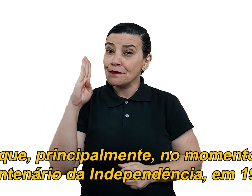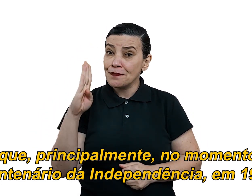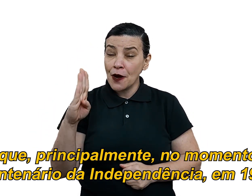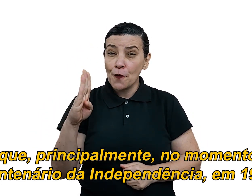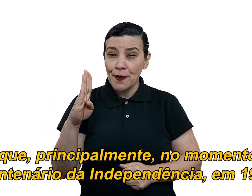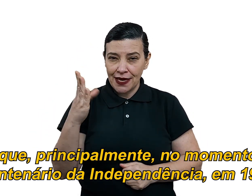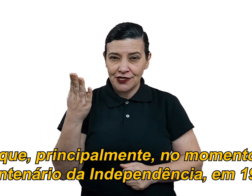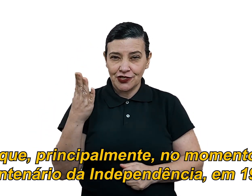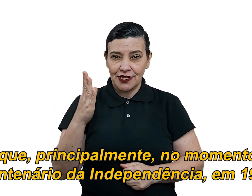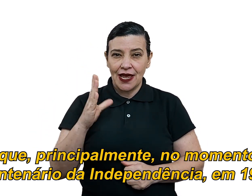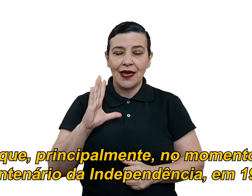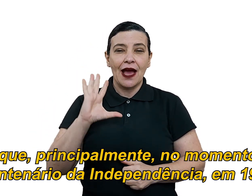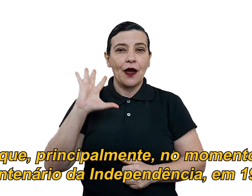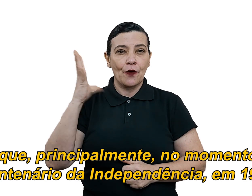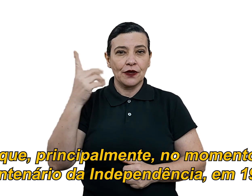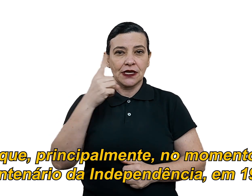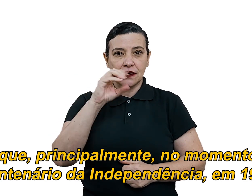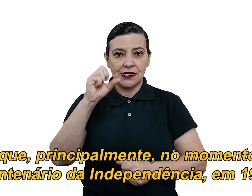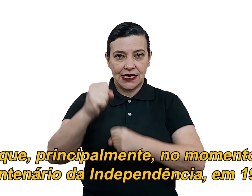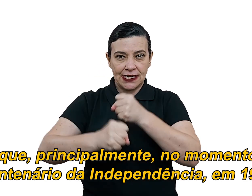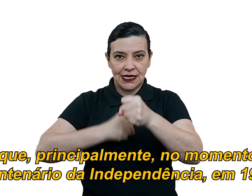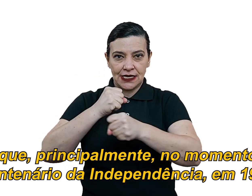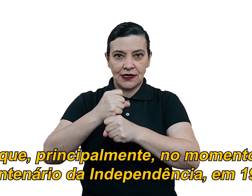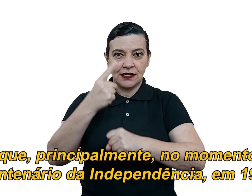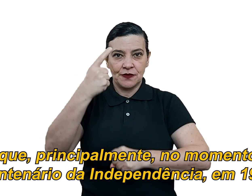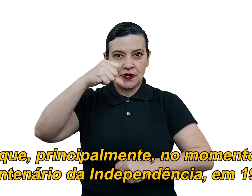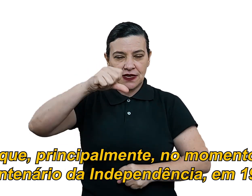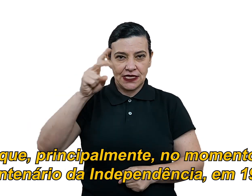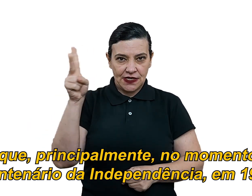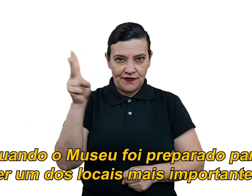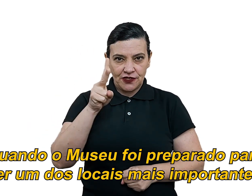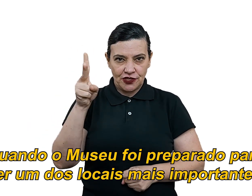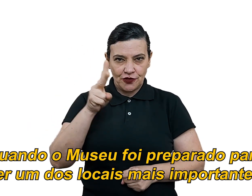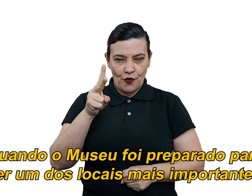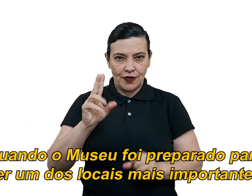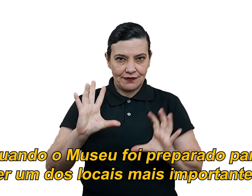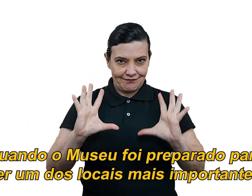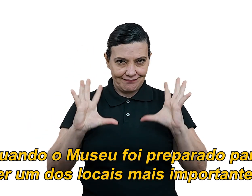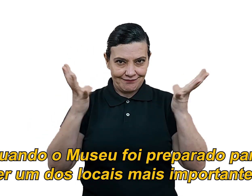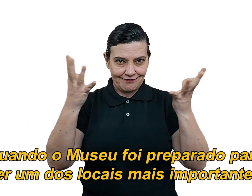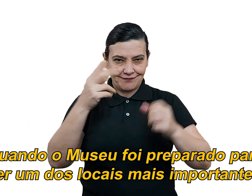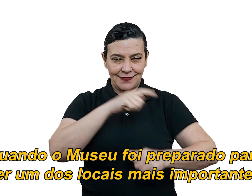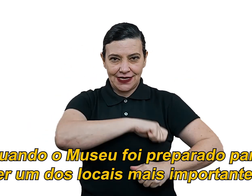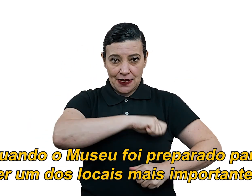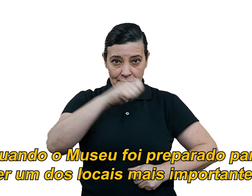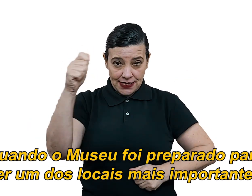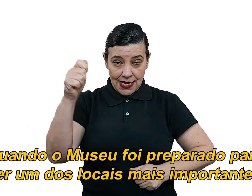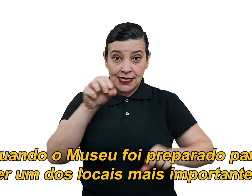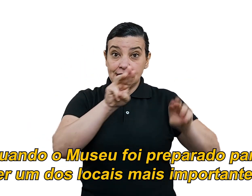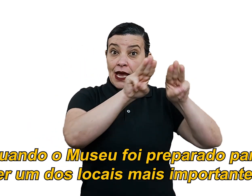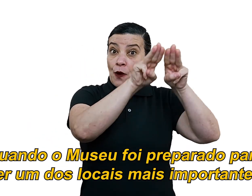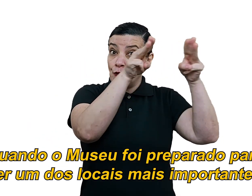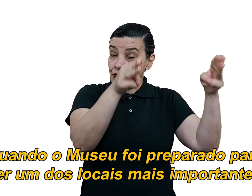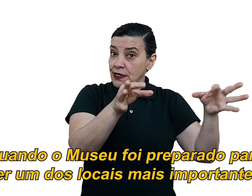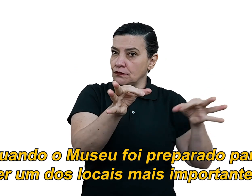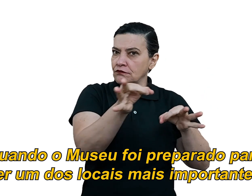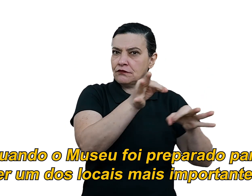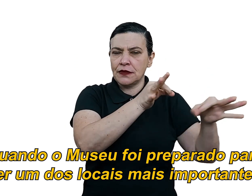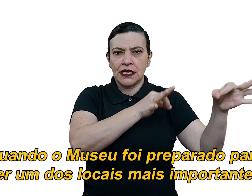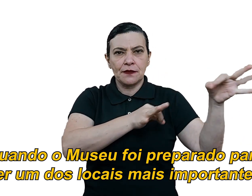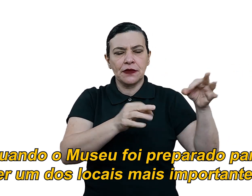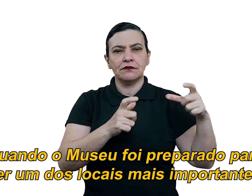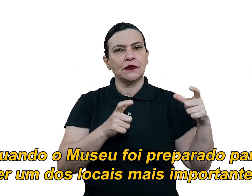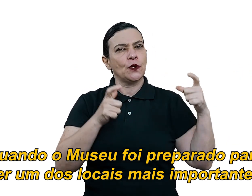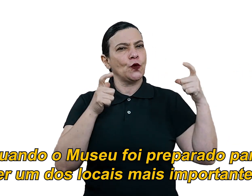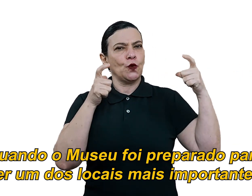principalmente no momento do centenário da independência, em 1922, quando o museu foi preparado para ser um